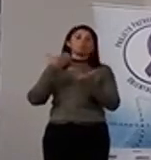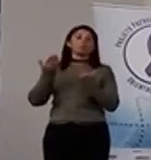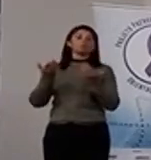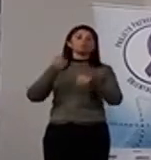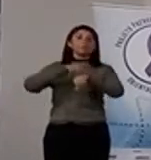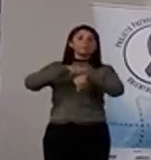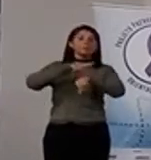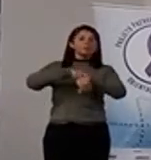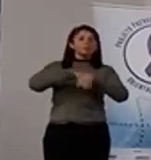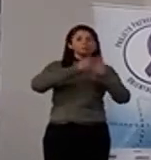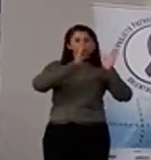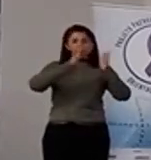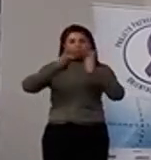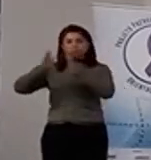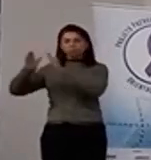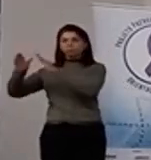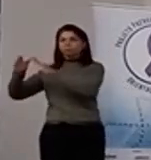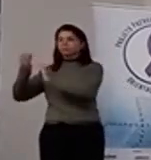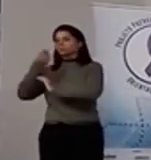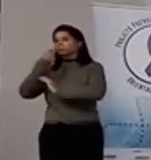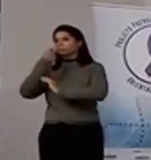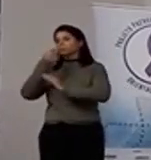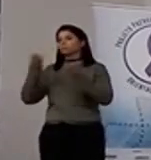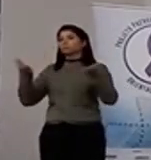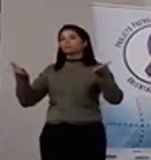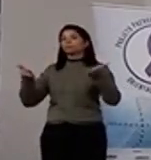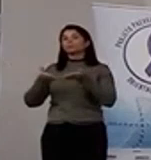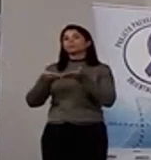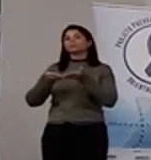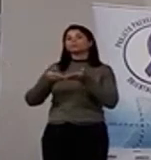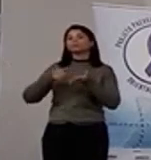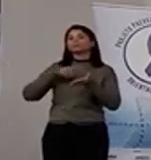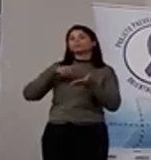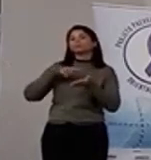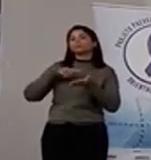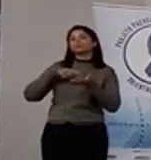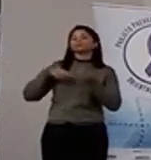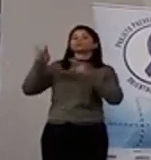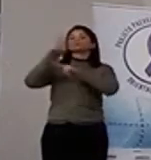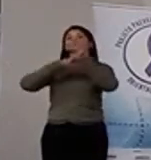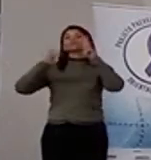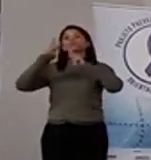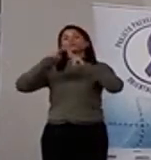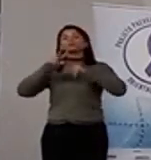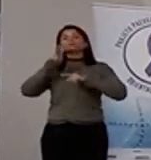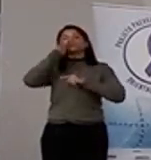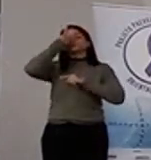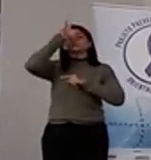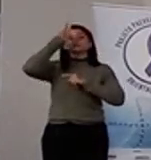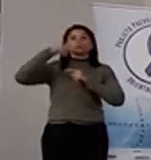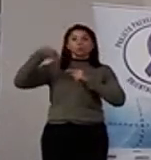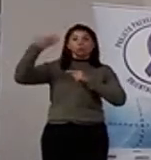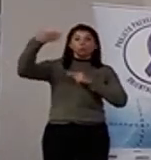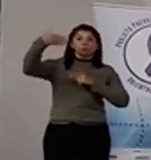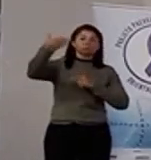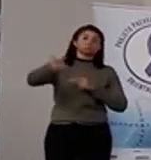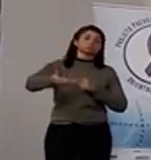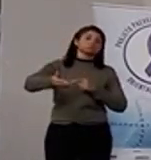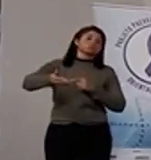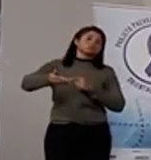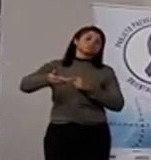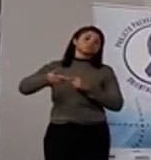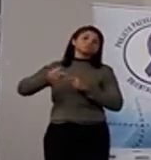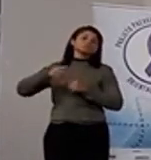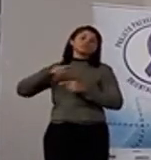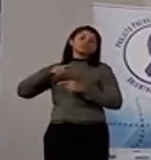normalmente considerado para falar, não, essa medicação hoje já tem evidências fortes a longo prazo? Por exemplo, a gente tem o canabidiol, né, que a